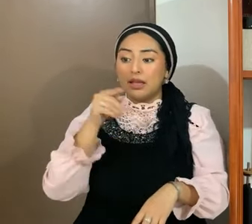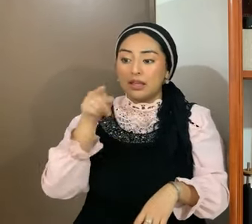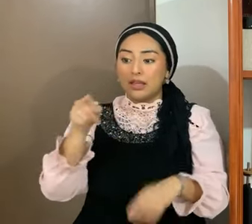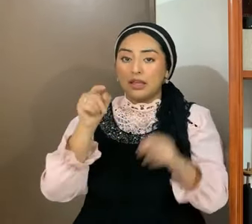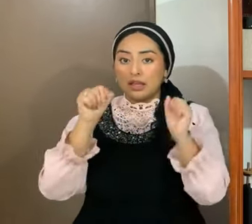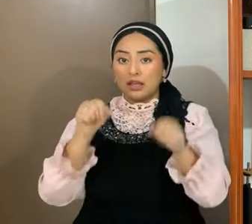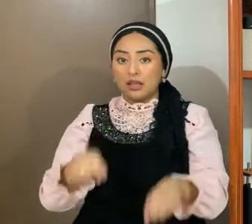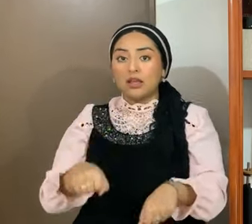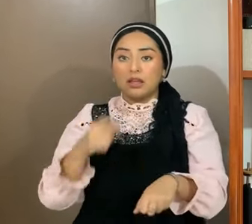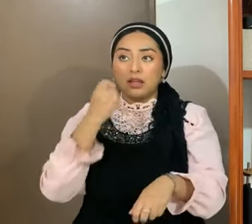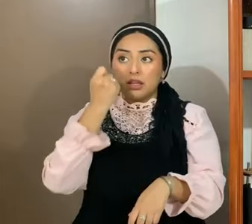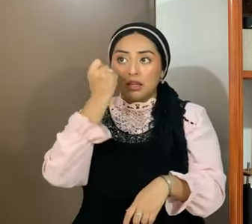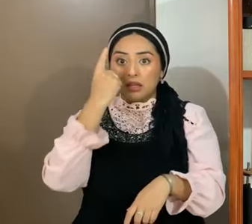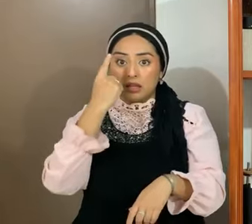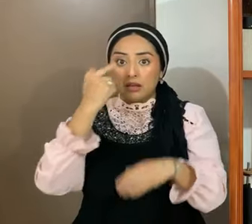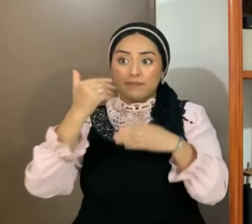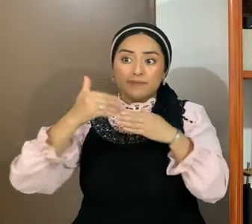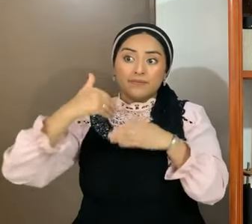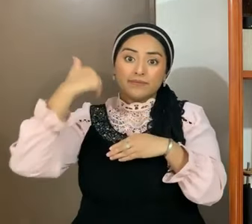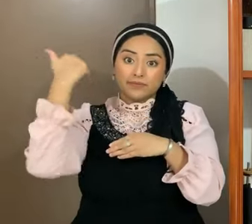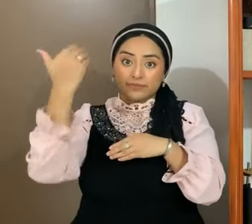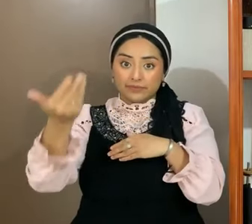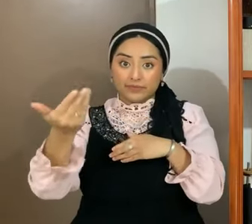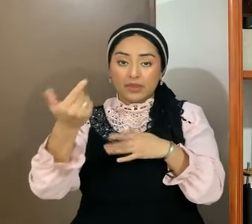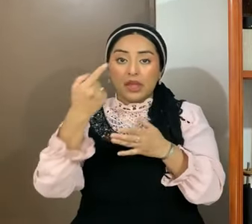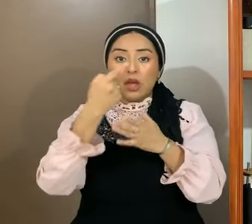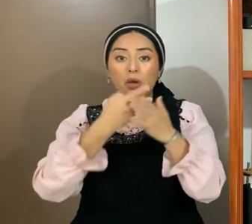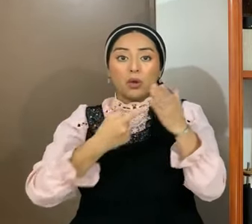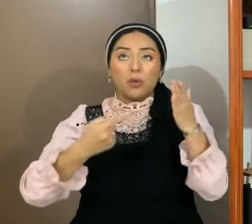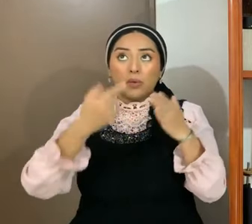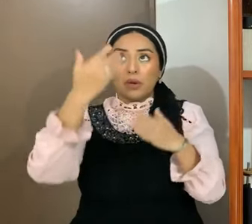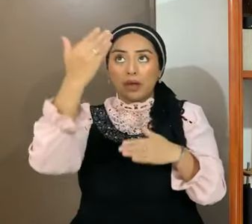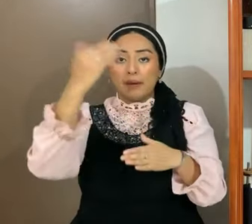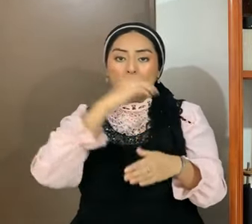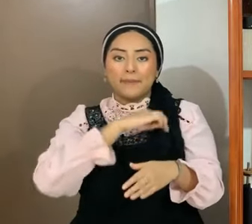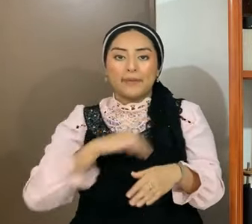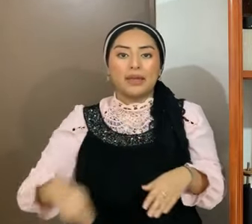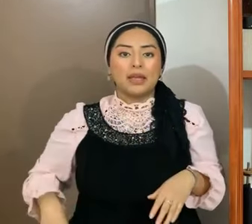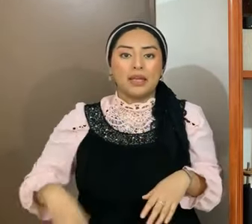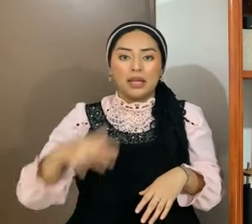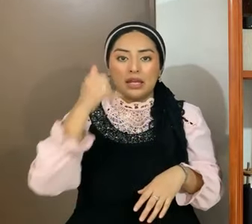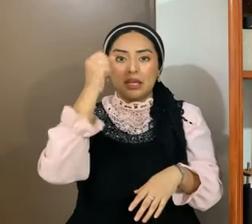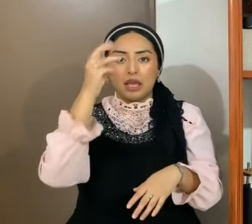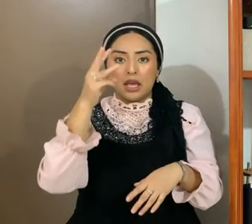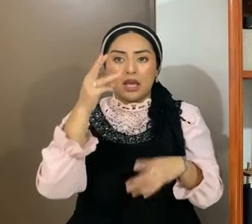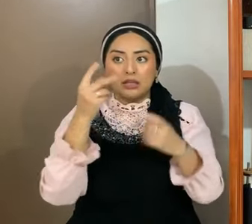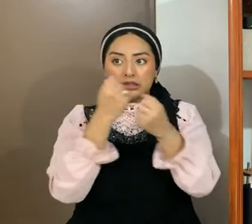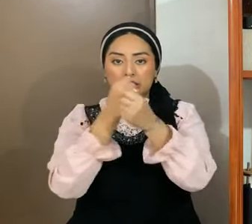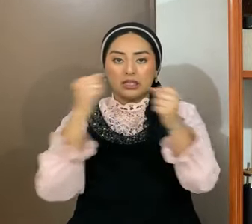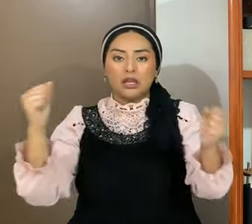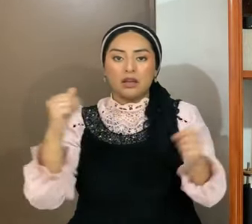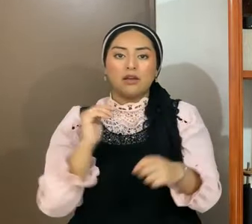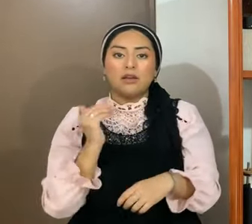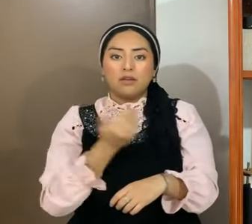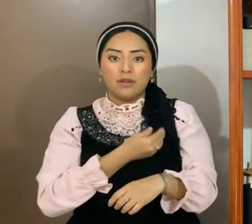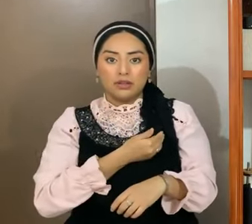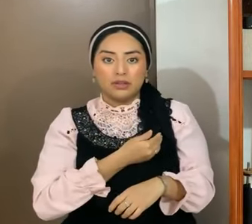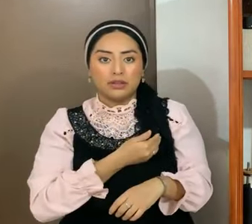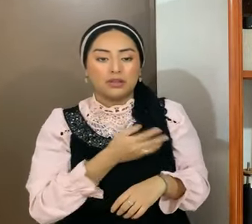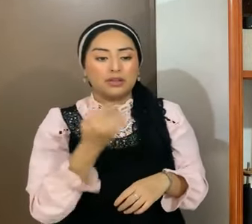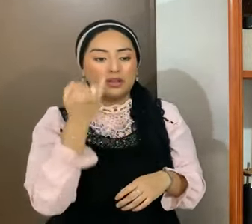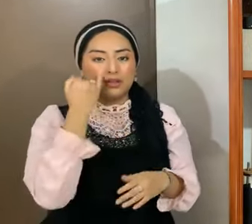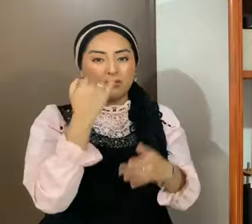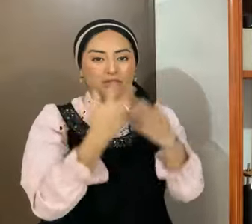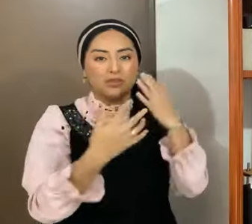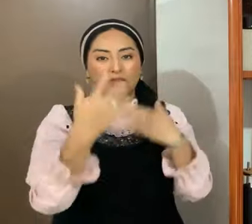pudiera entender más adelante lo que el Mashiach, Yahshua, haría por nosotros. El hecho de que si